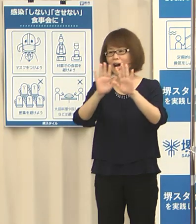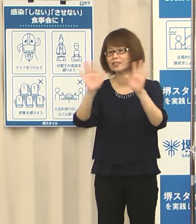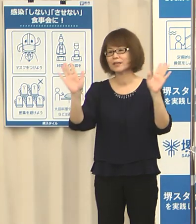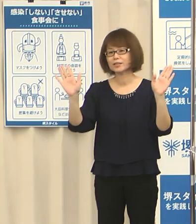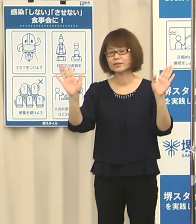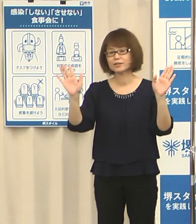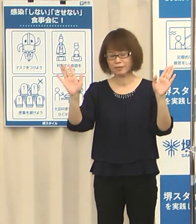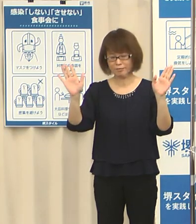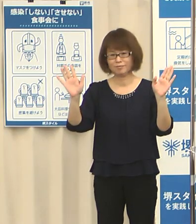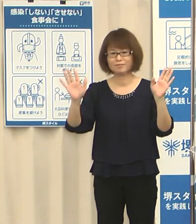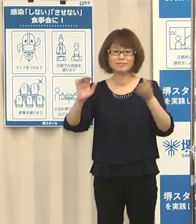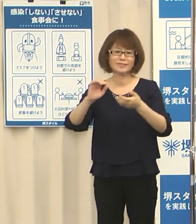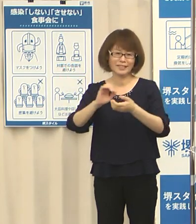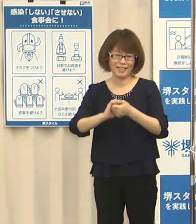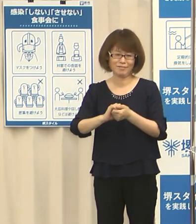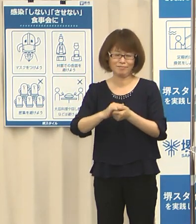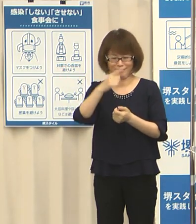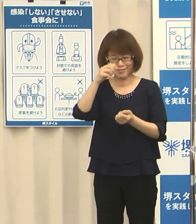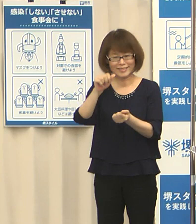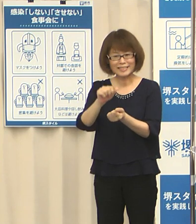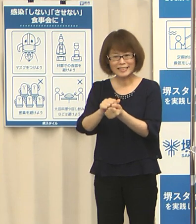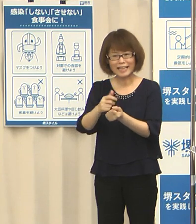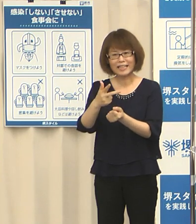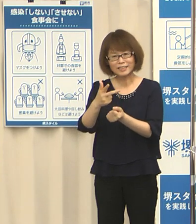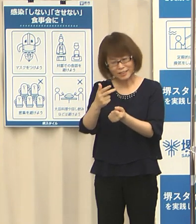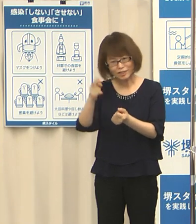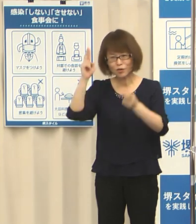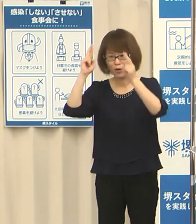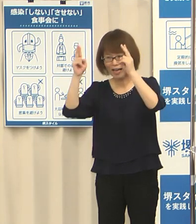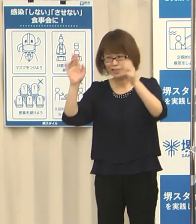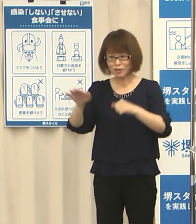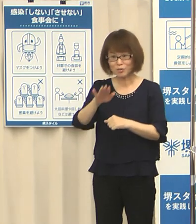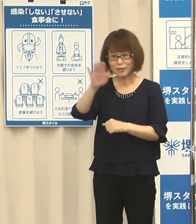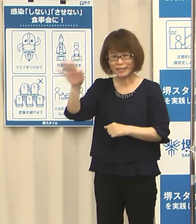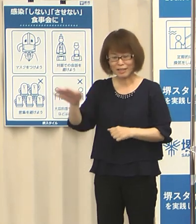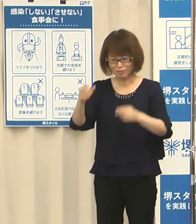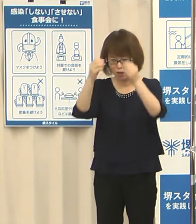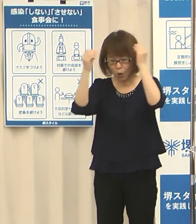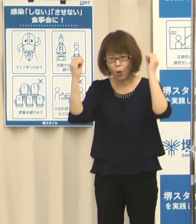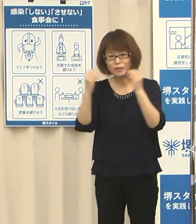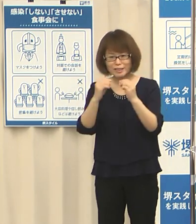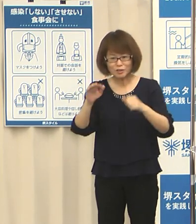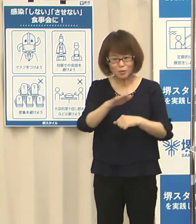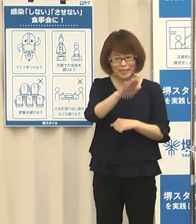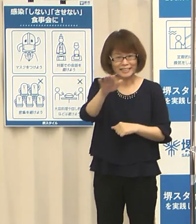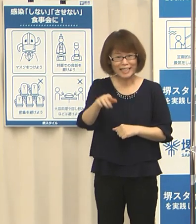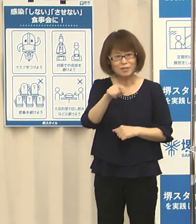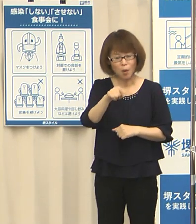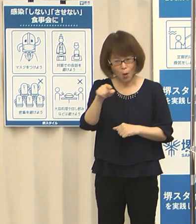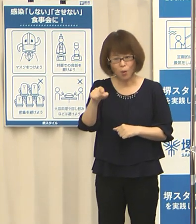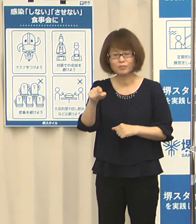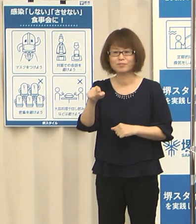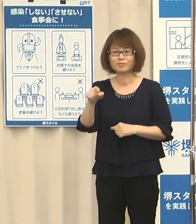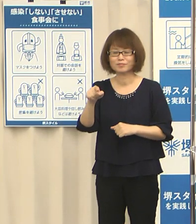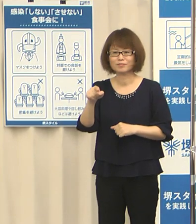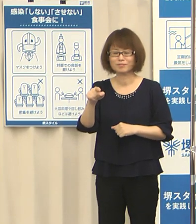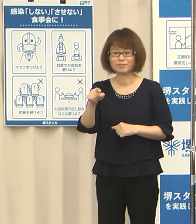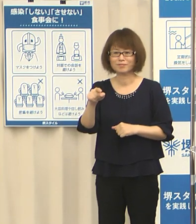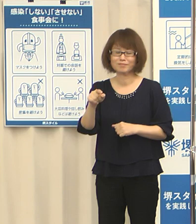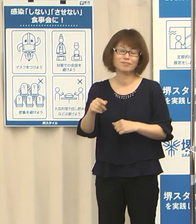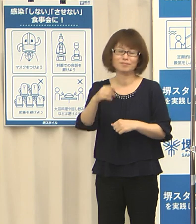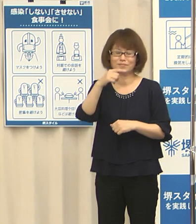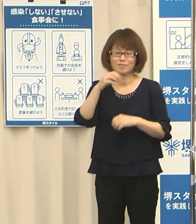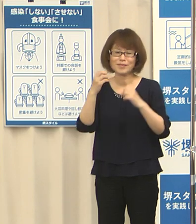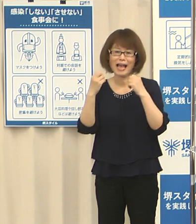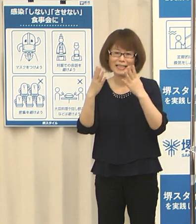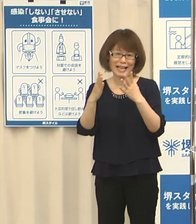します。ぜひ堺の事業者の皆さん、企業の皆さん、個人の皆さんにもどんどんと堺スタイル、新しい